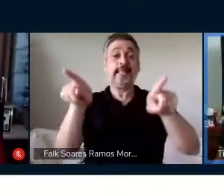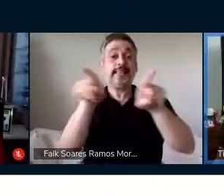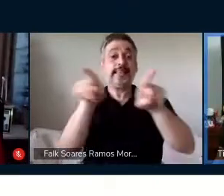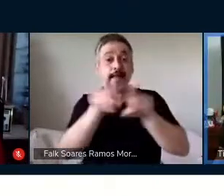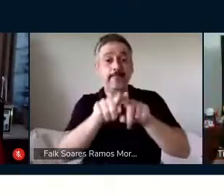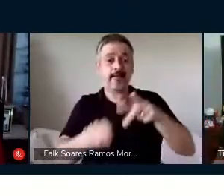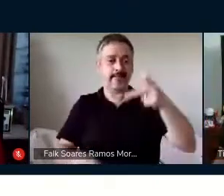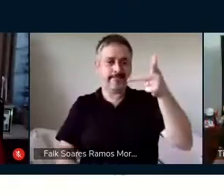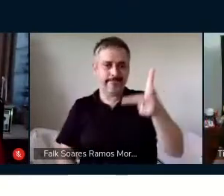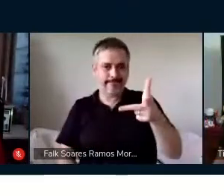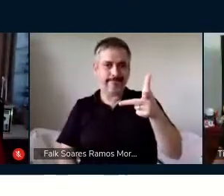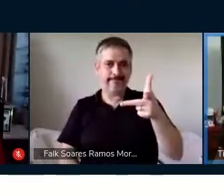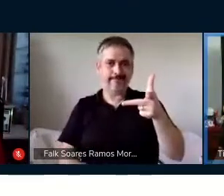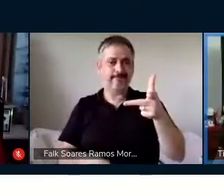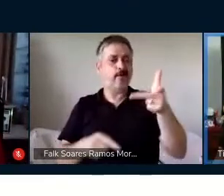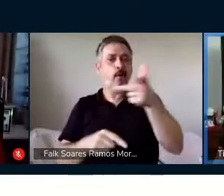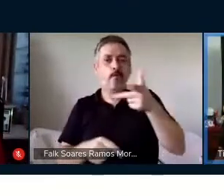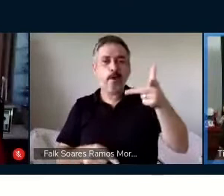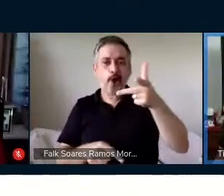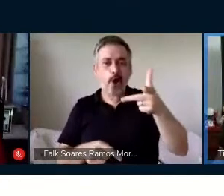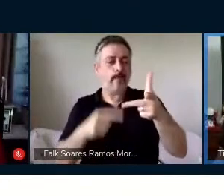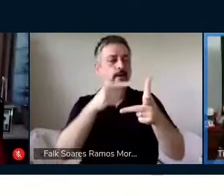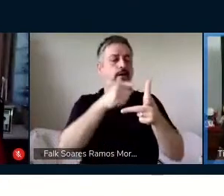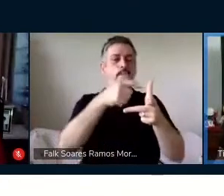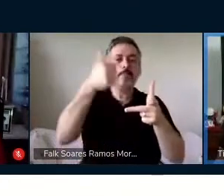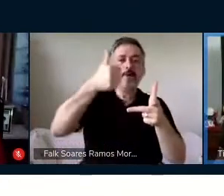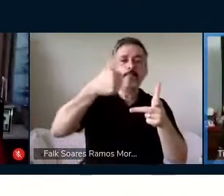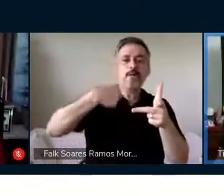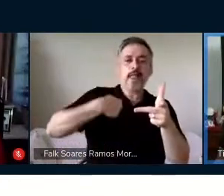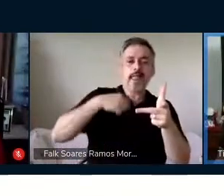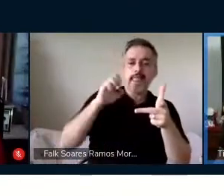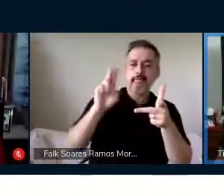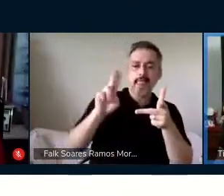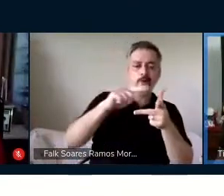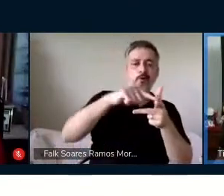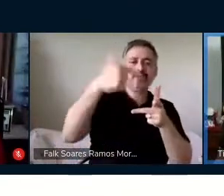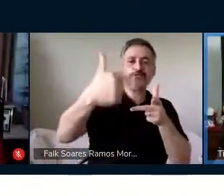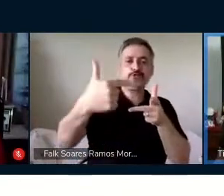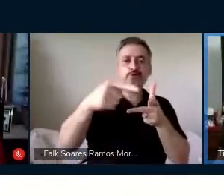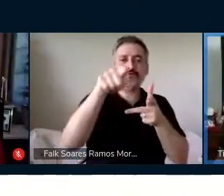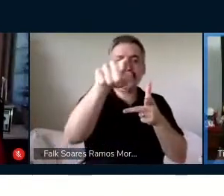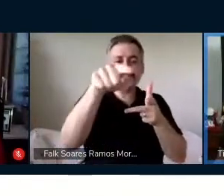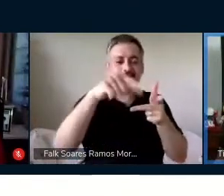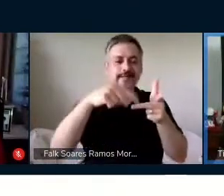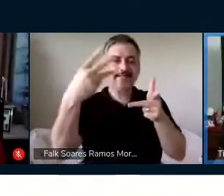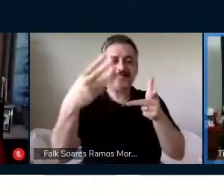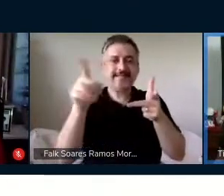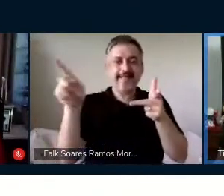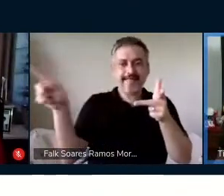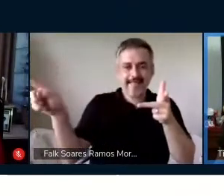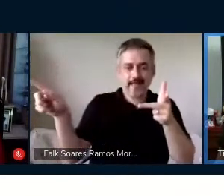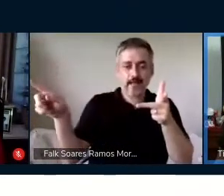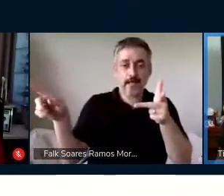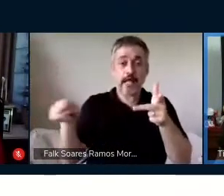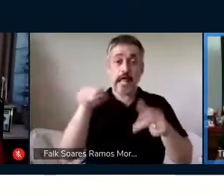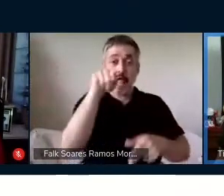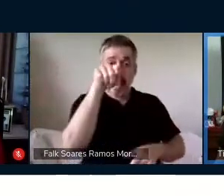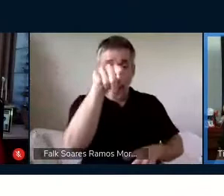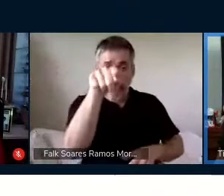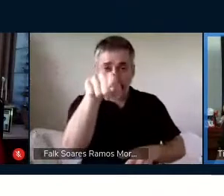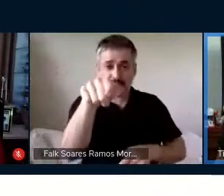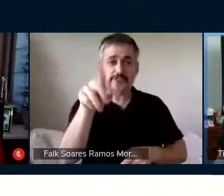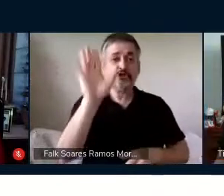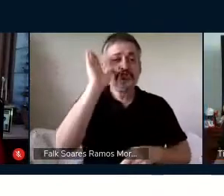objeto. E também, a partir disso, nós temos os pronomes pessoais, eu, você,